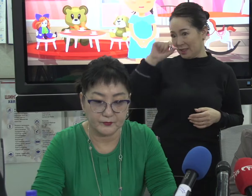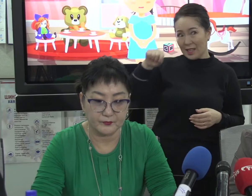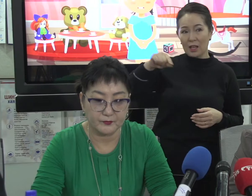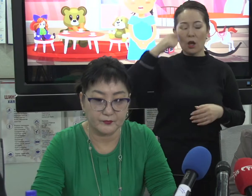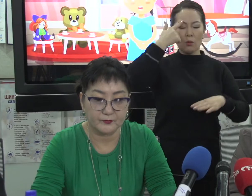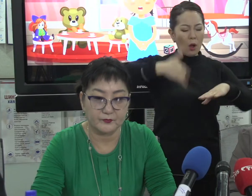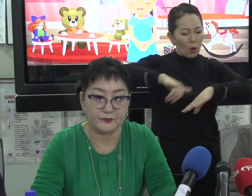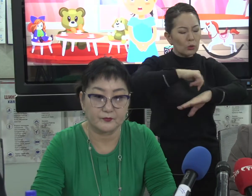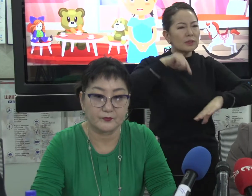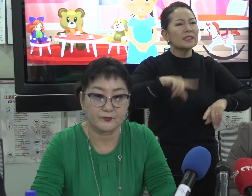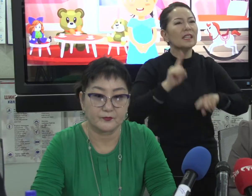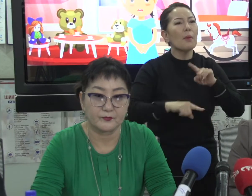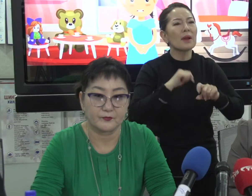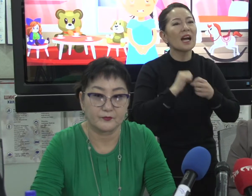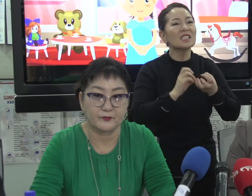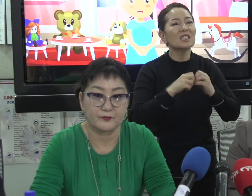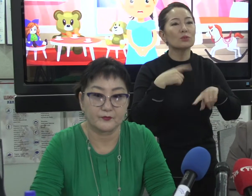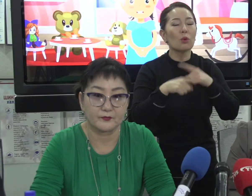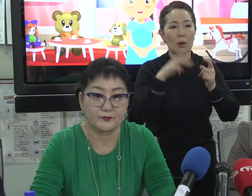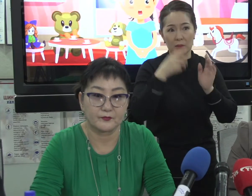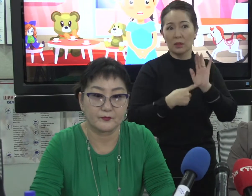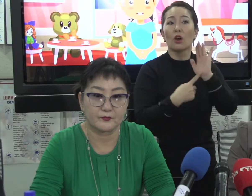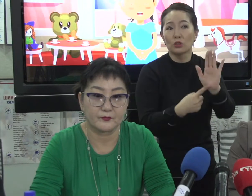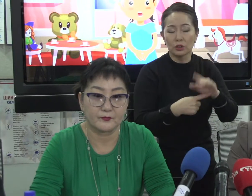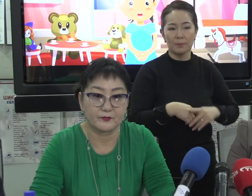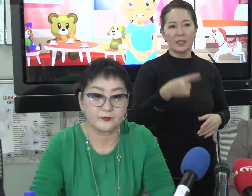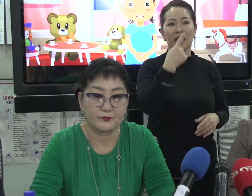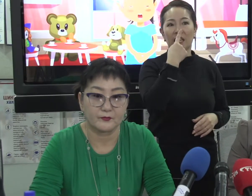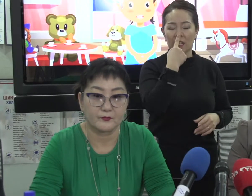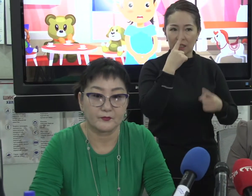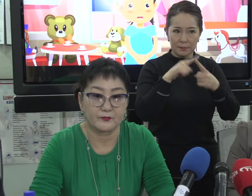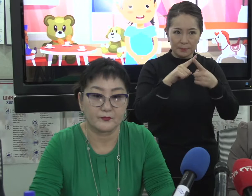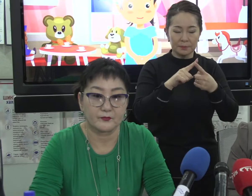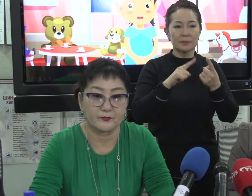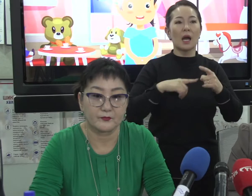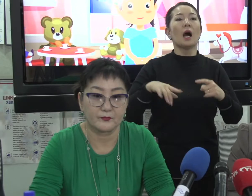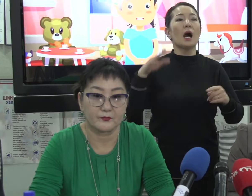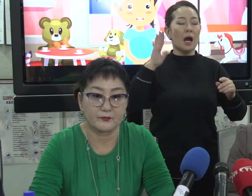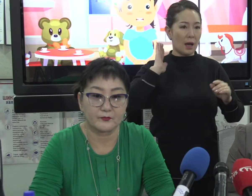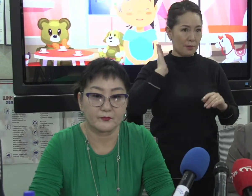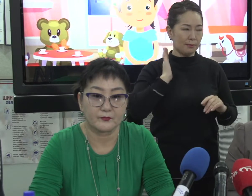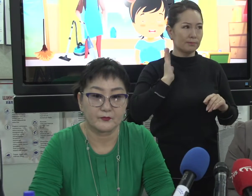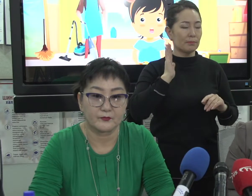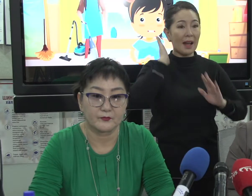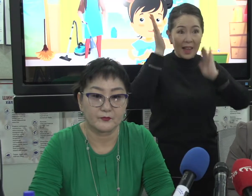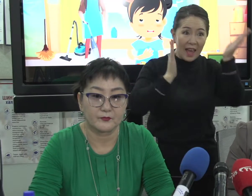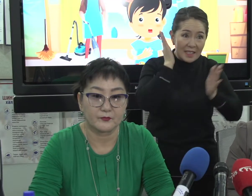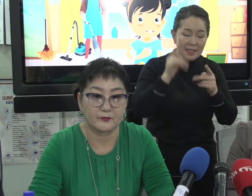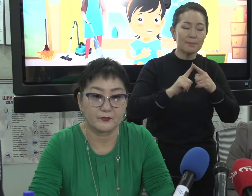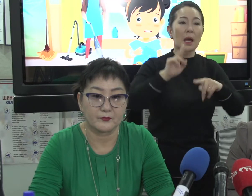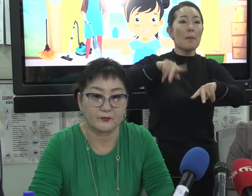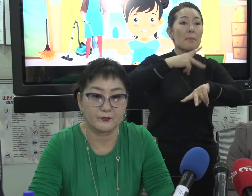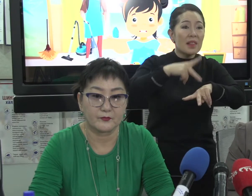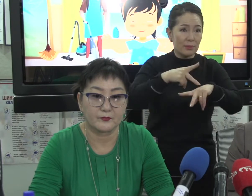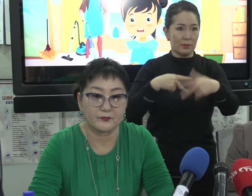үйл ажиллагааныхаа талаар бол мэдээлэл хийсэн байгаа. Хятад улс, Малайз, Филиппин зэрэг улсууд бол мэдээлэл хийсэн. За дэлхийн эрүүл